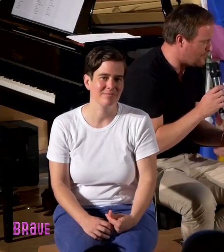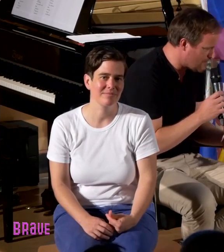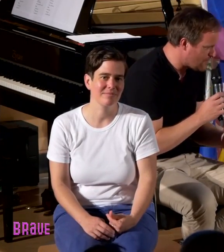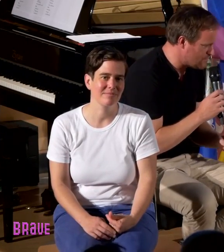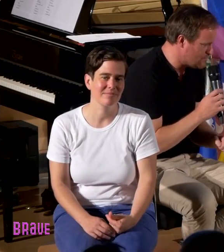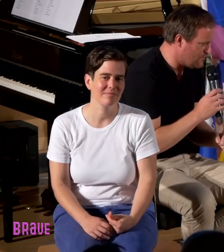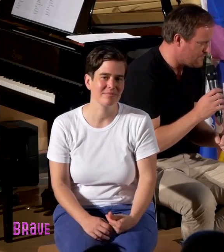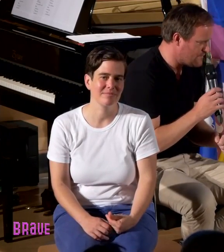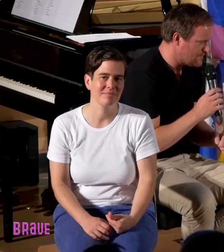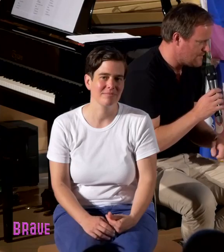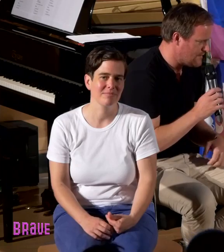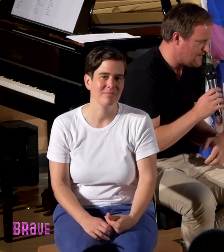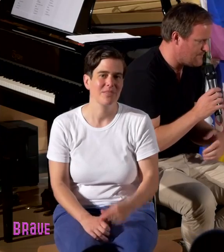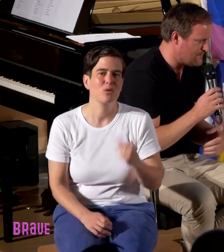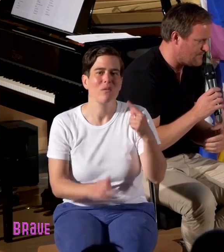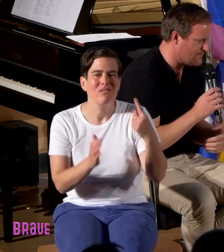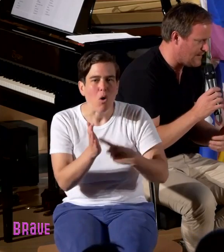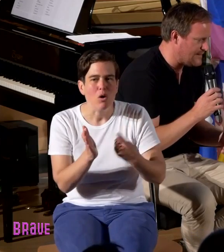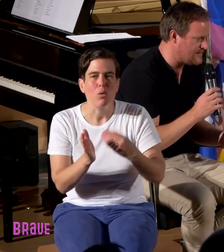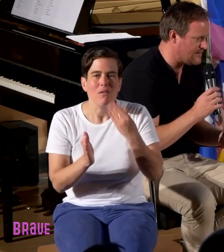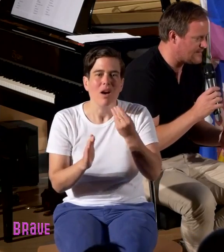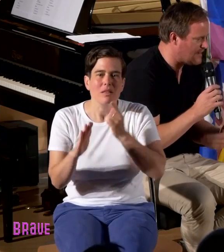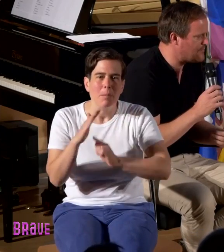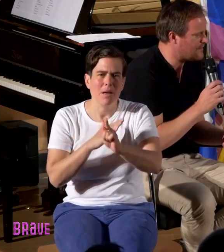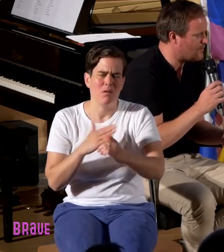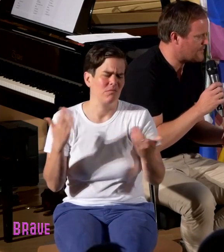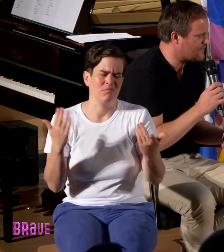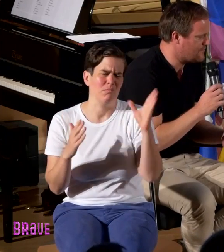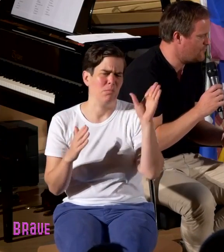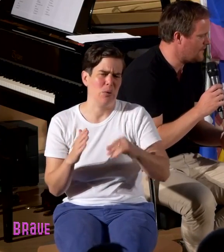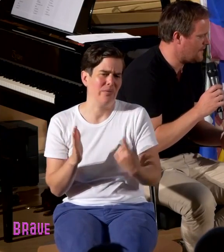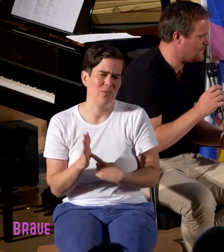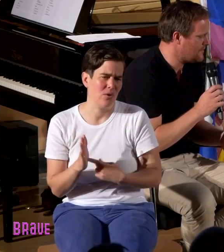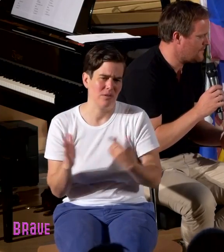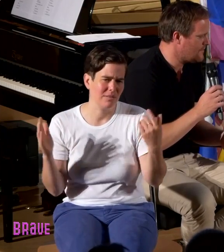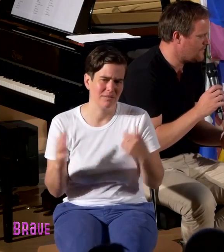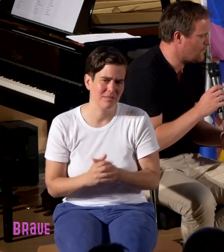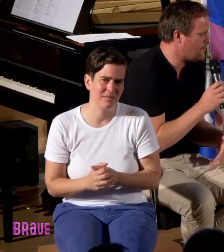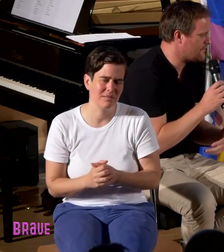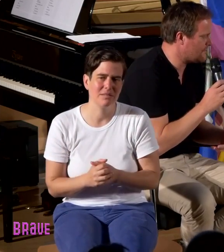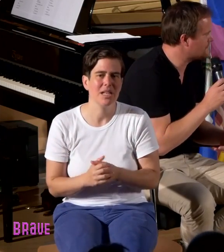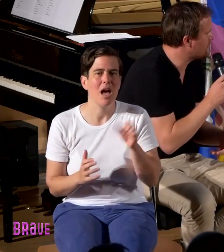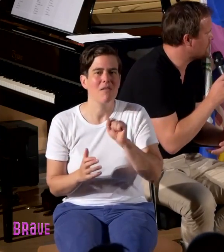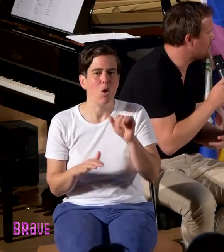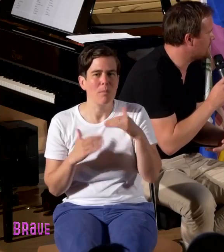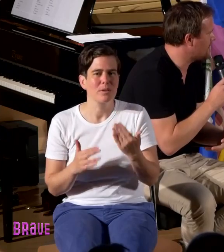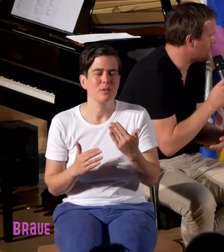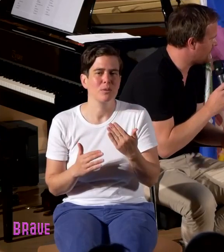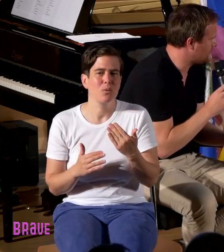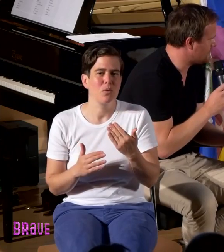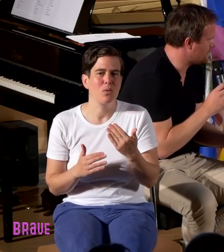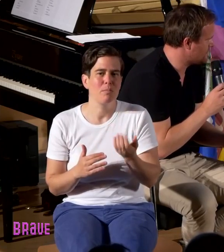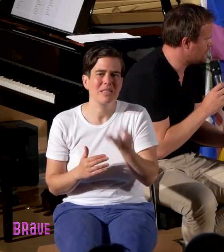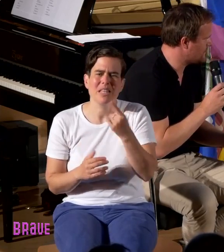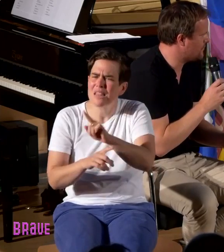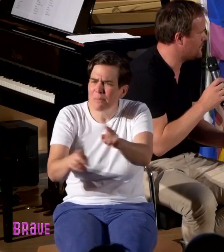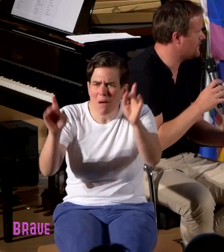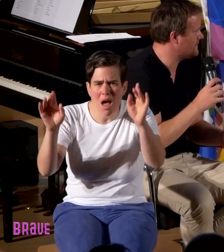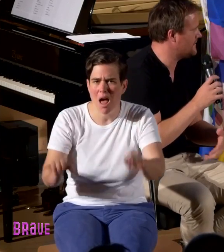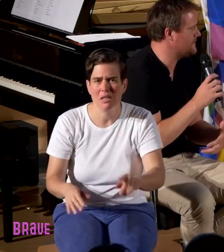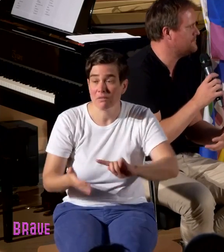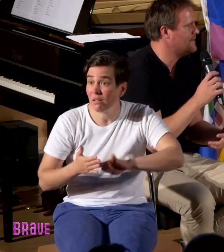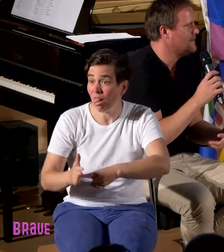Ich finde die Forderung doof, weil ich damit auch das Gefühl habe, so passiert es doch dann erst recht nicht. Mhm.